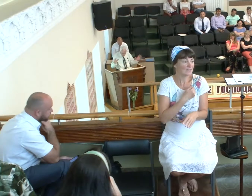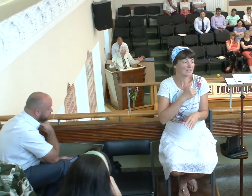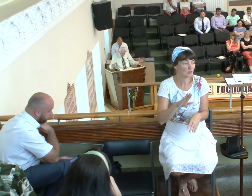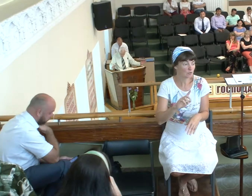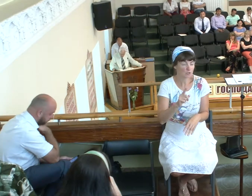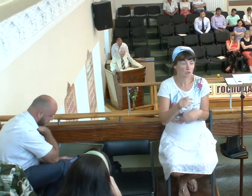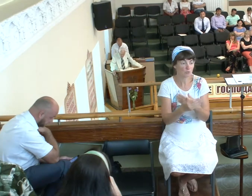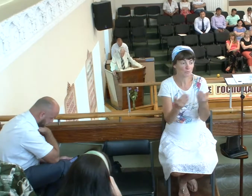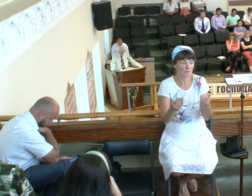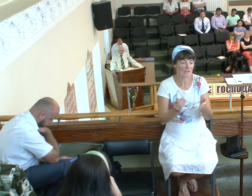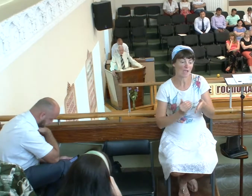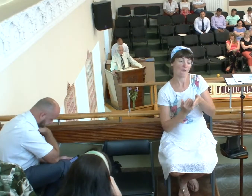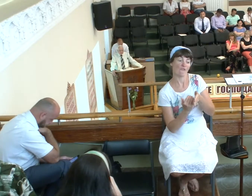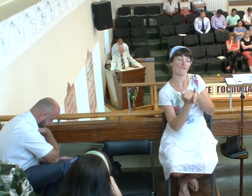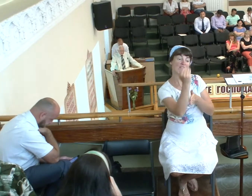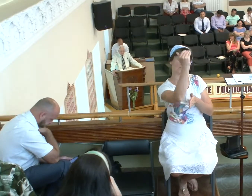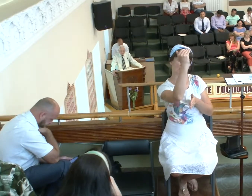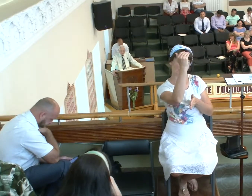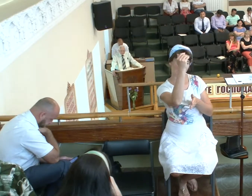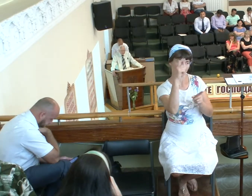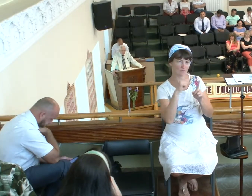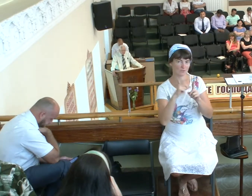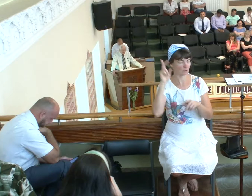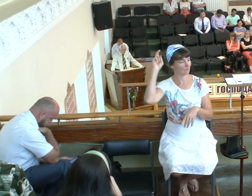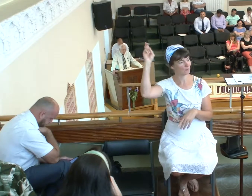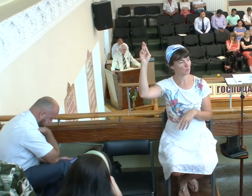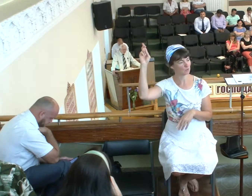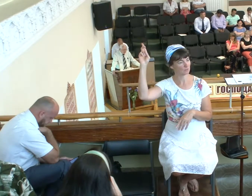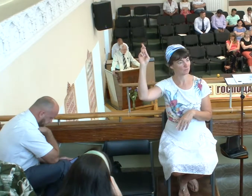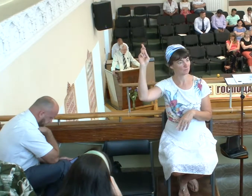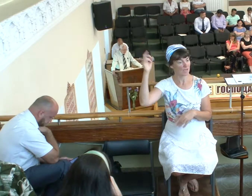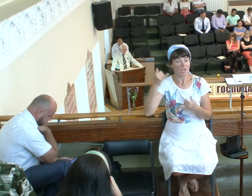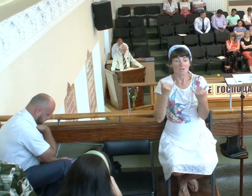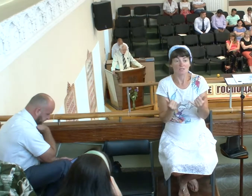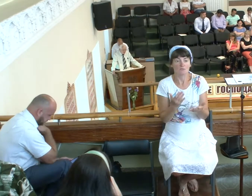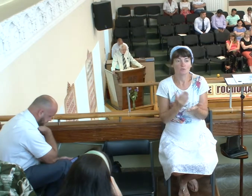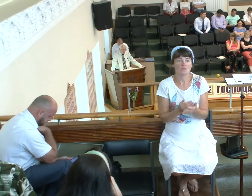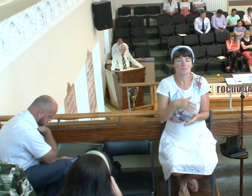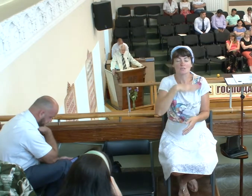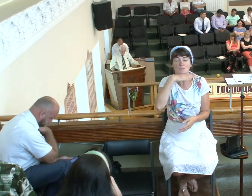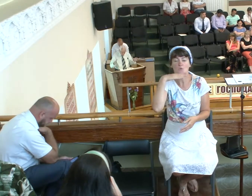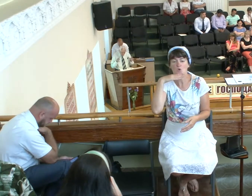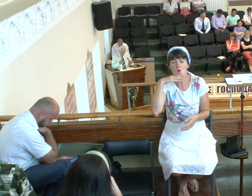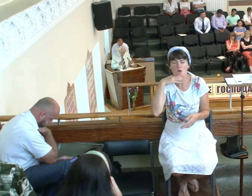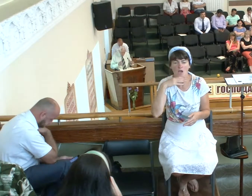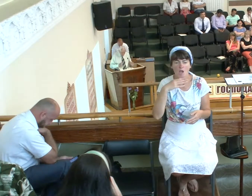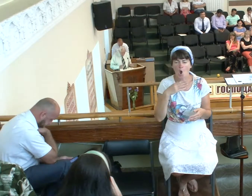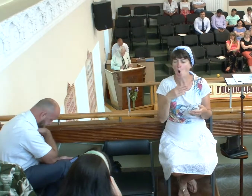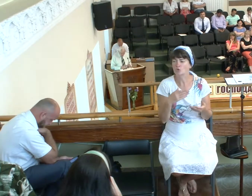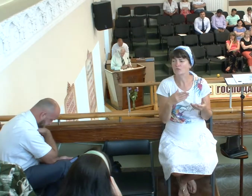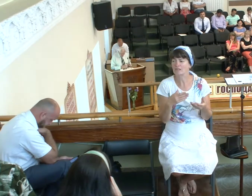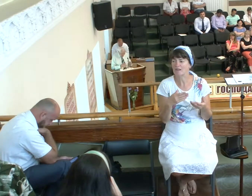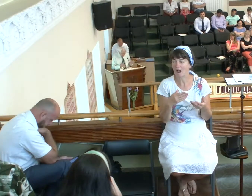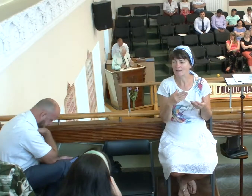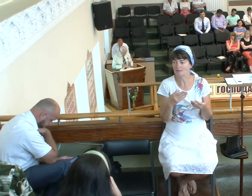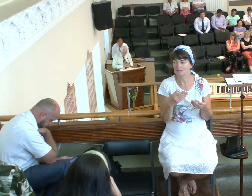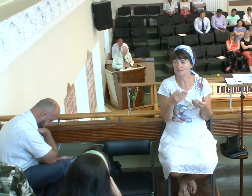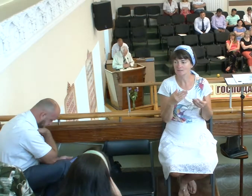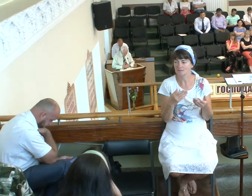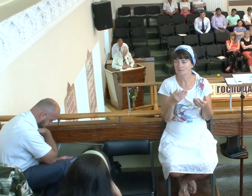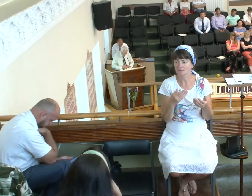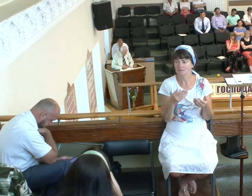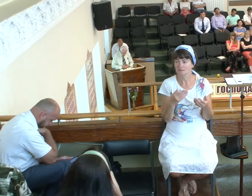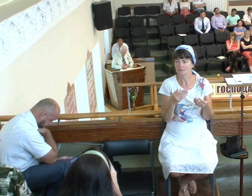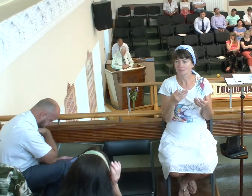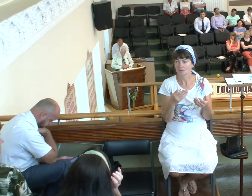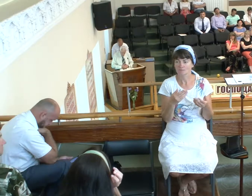всего подвлекающего, чтобы мы не читали эту книгу. Но в ней открыт